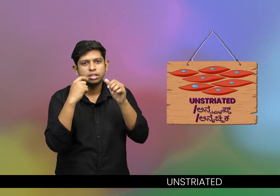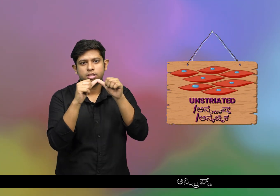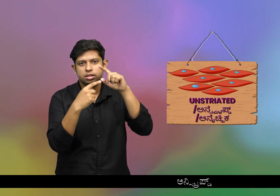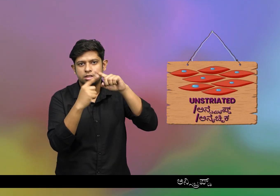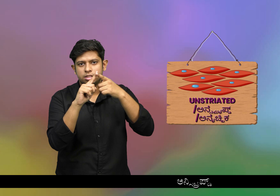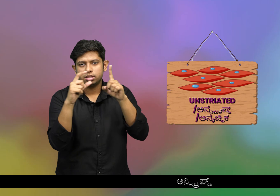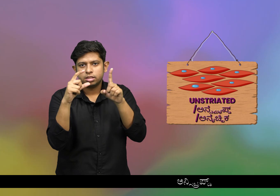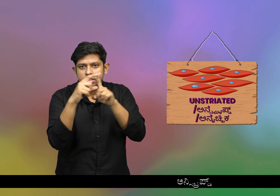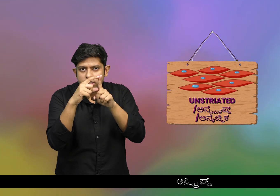ಅನ್ಸ್ಟೈಪ್ಡ್,